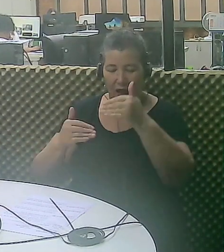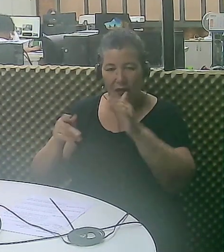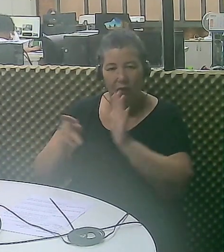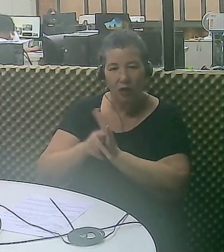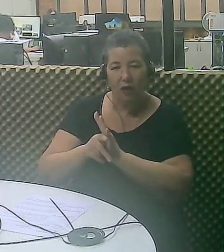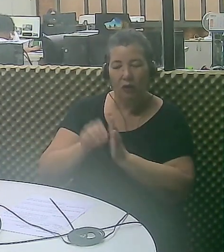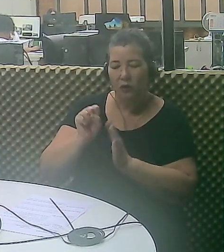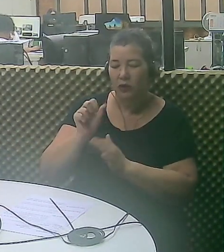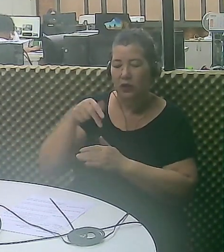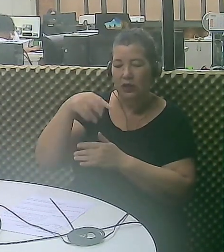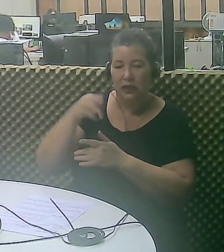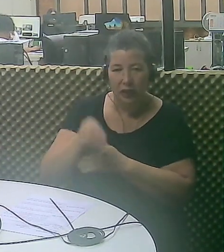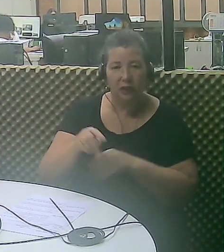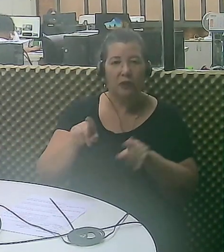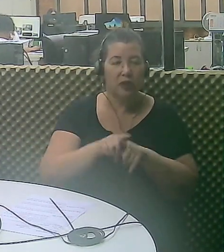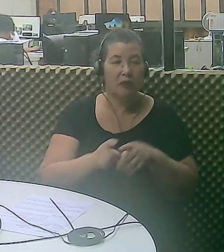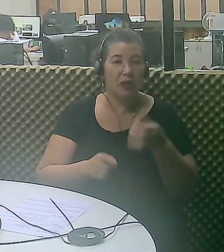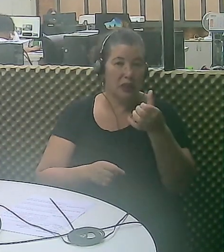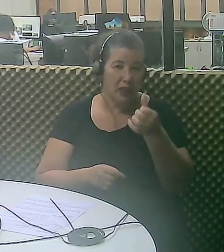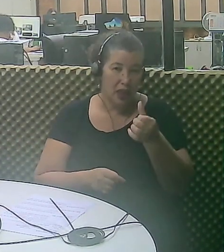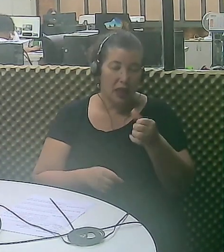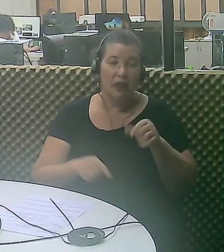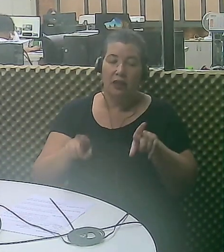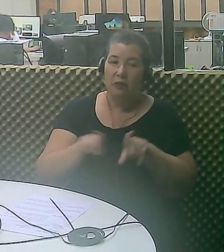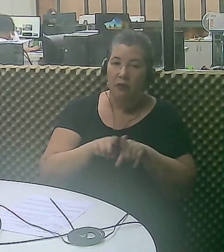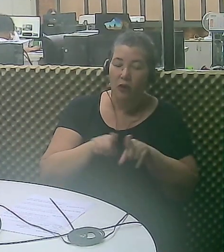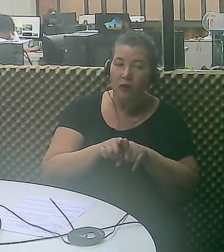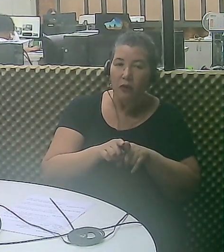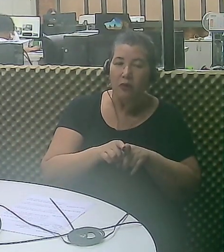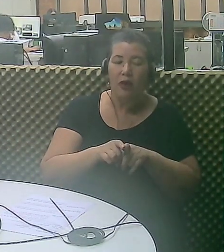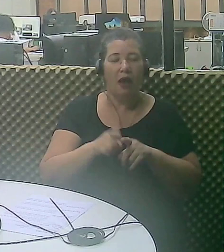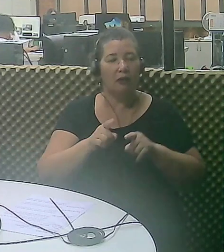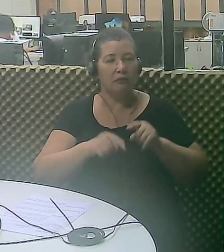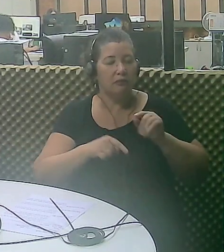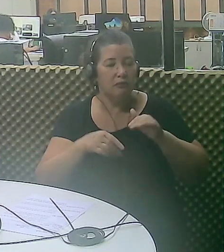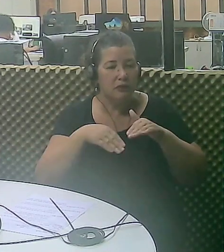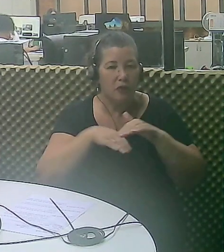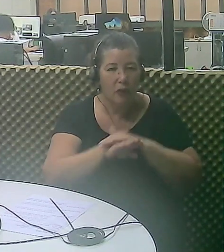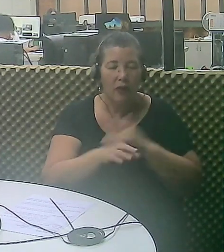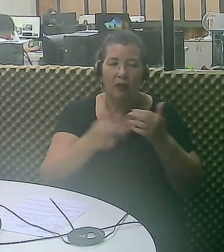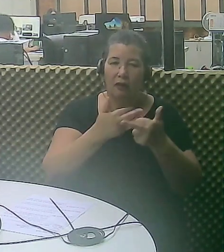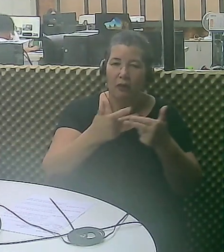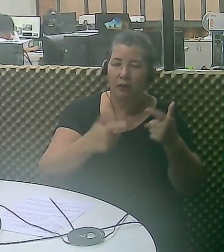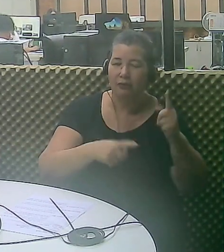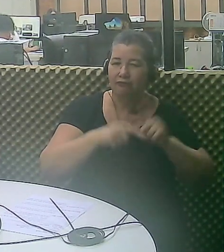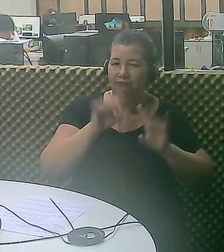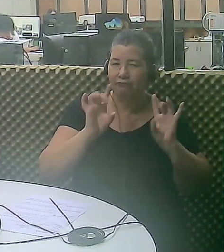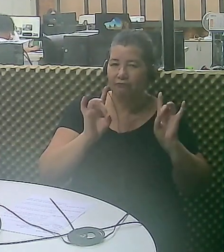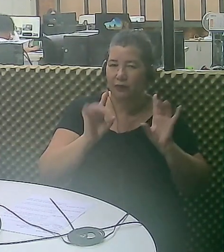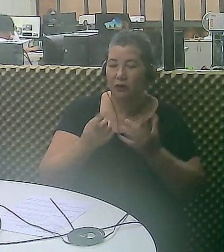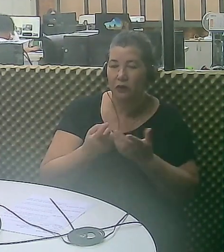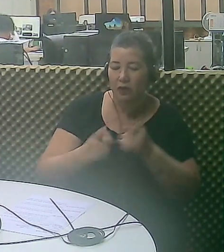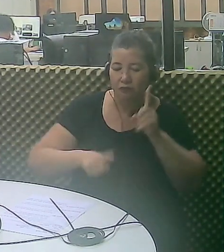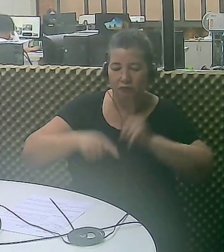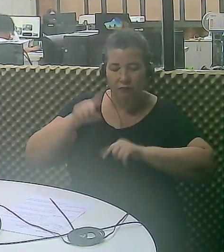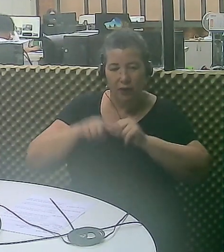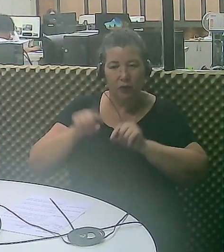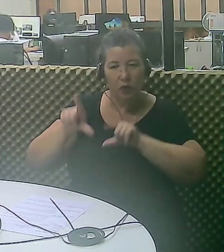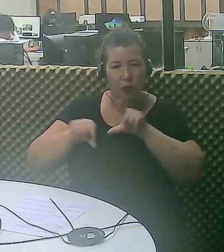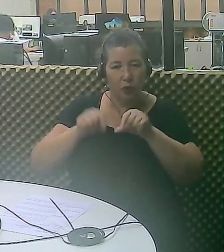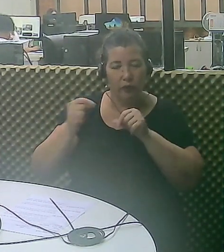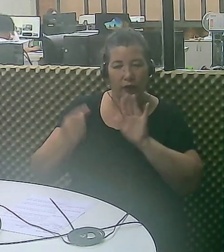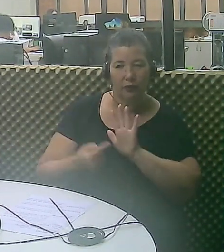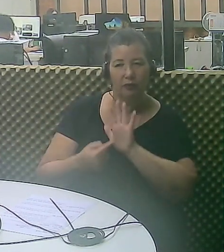produções de relicários. As inscrições podem ser feitas no portal Prosas. Os objetos selecionados ficarão